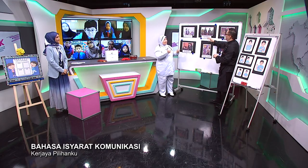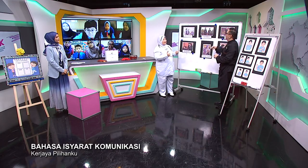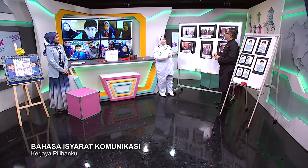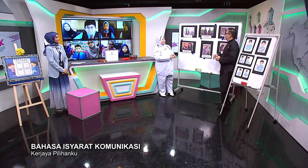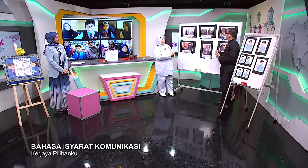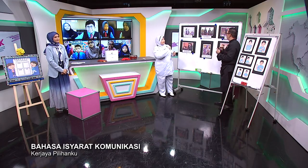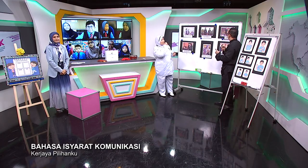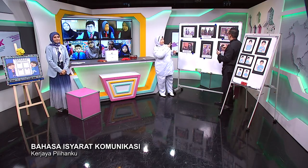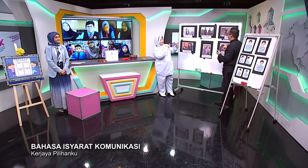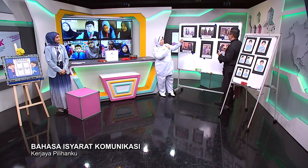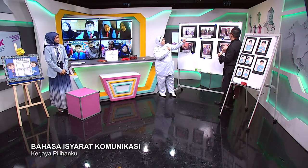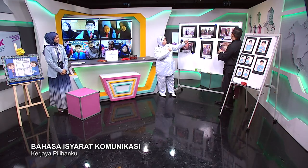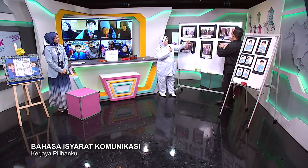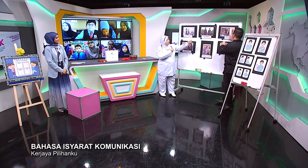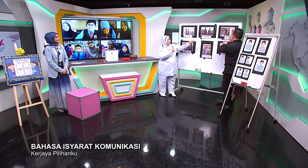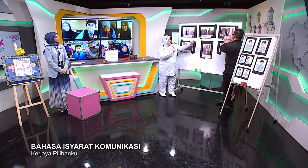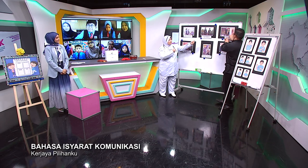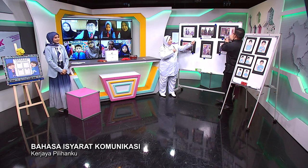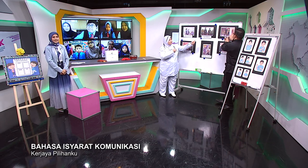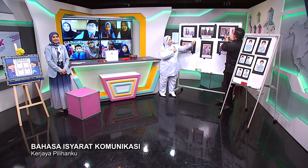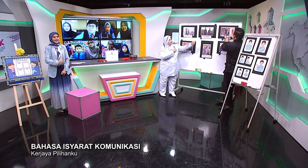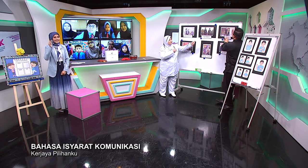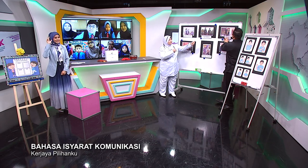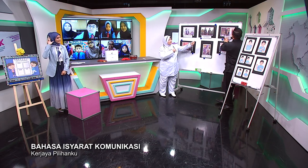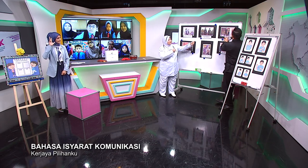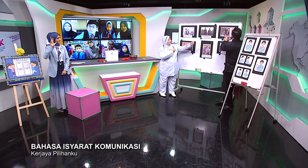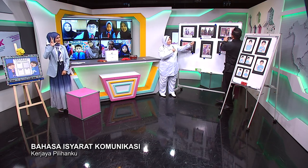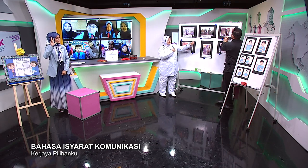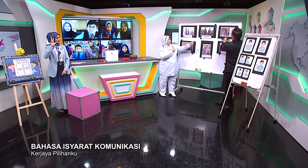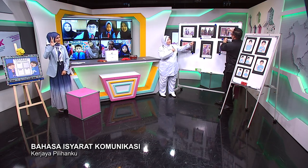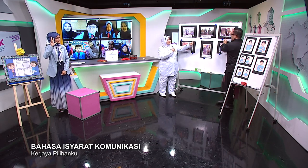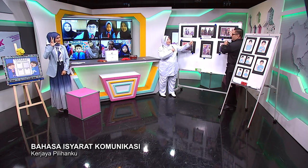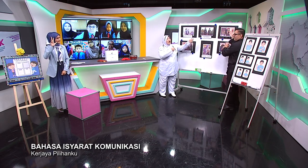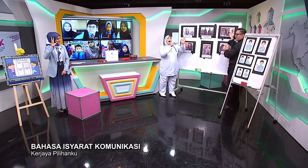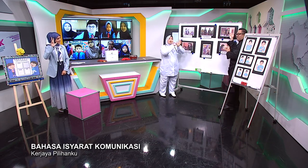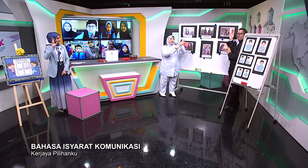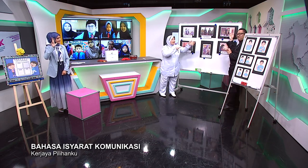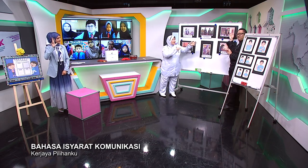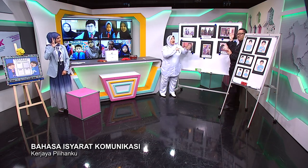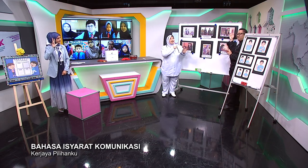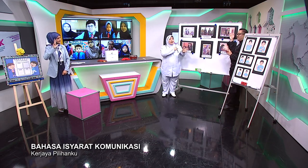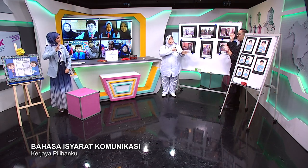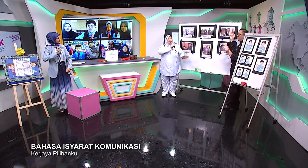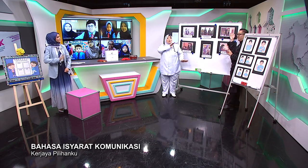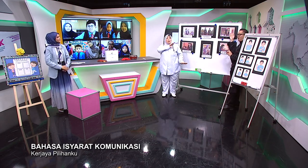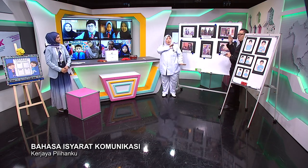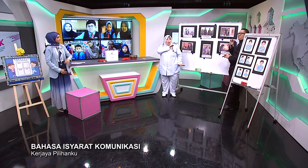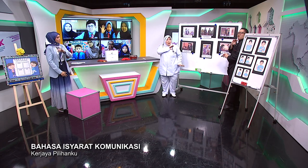Okey, sekarang tengok ini. Yang ketiga. Apa ni?